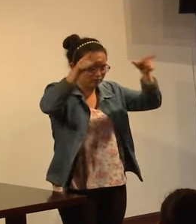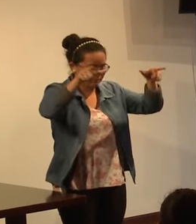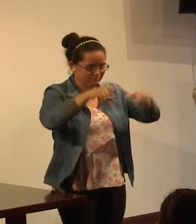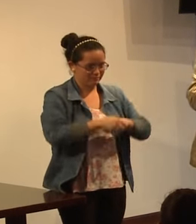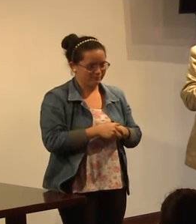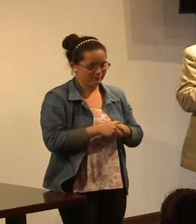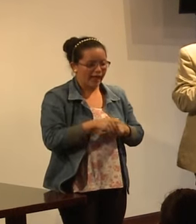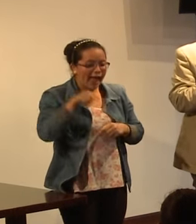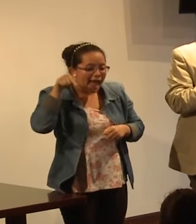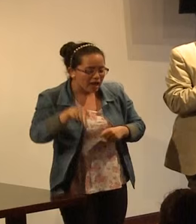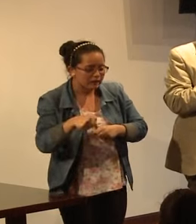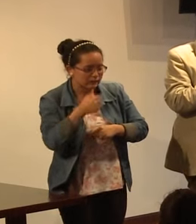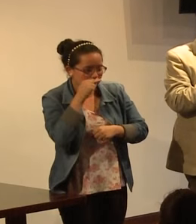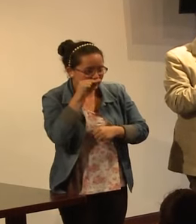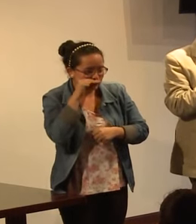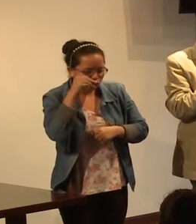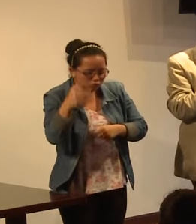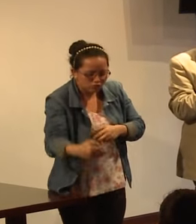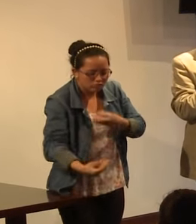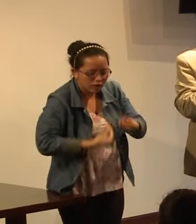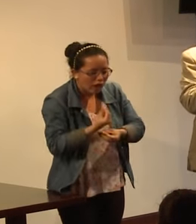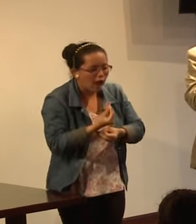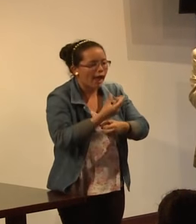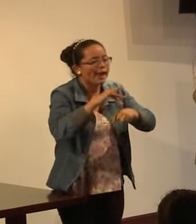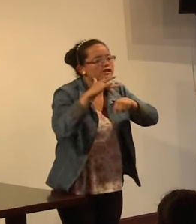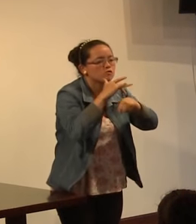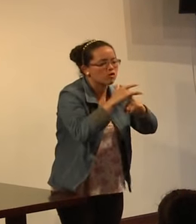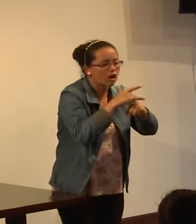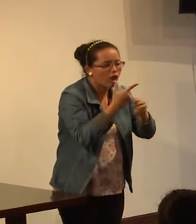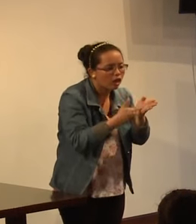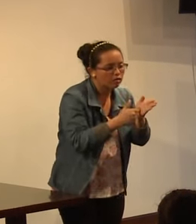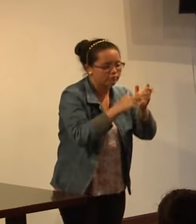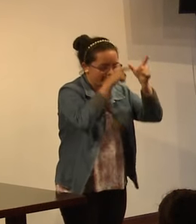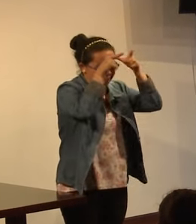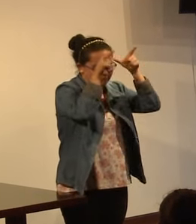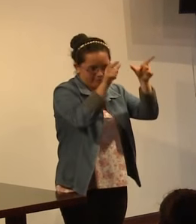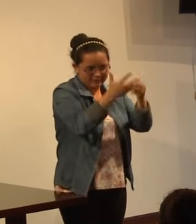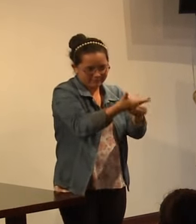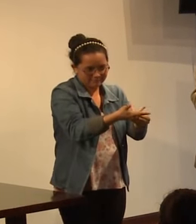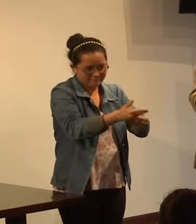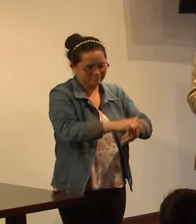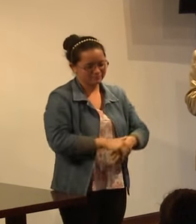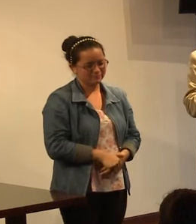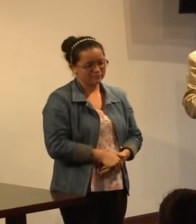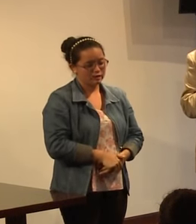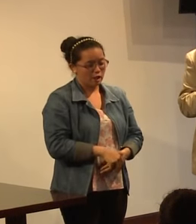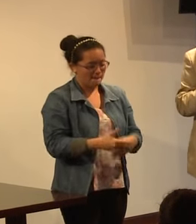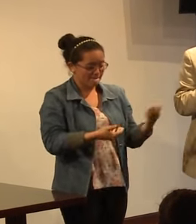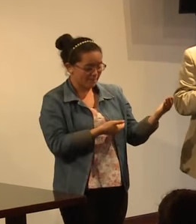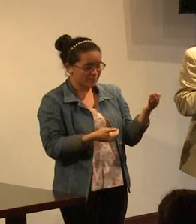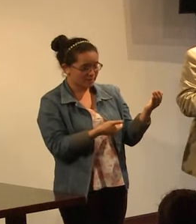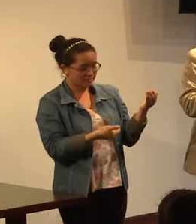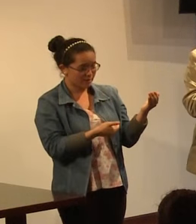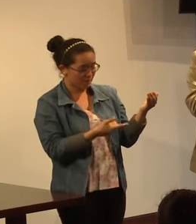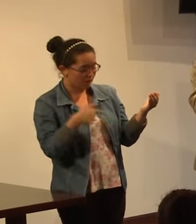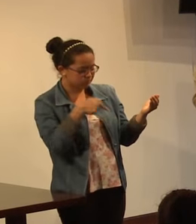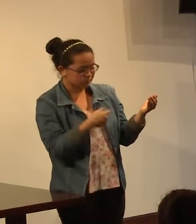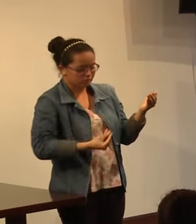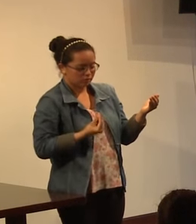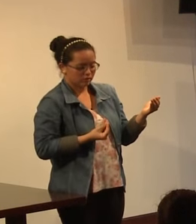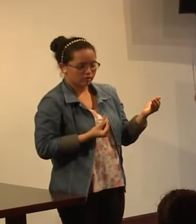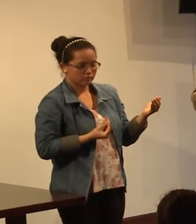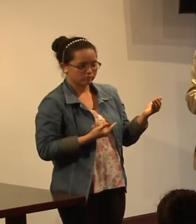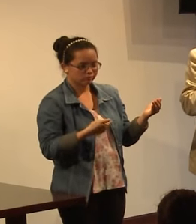los niños es explorar un lenguaje. Fíjense que lo de las primeras cosas que hace un bebé, y en lo que insistimos todos cuando